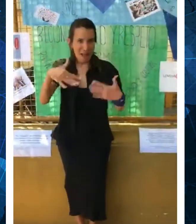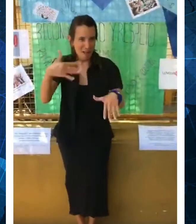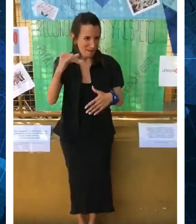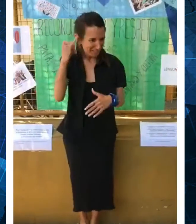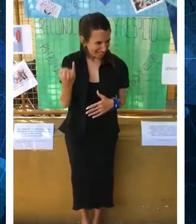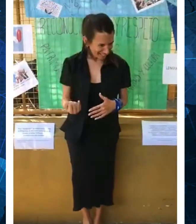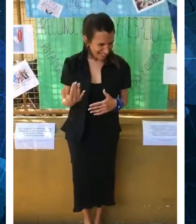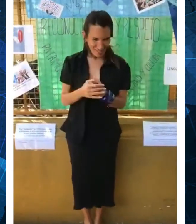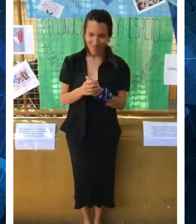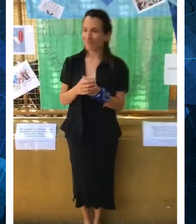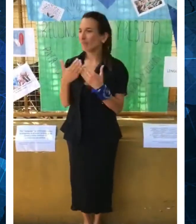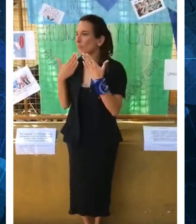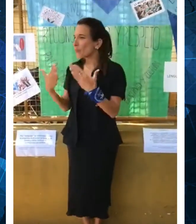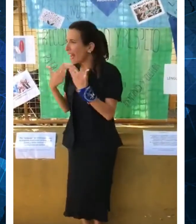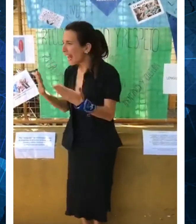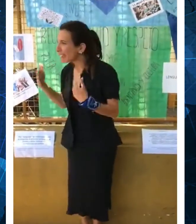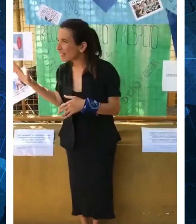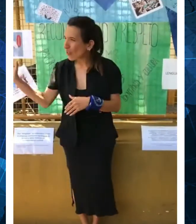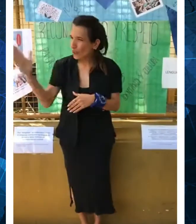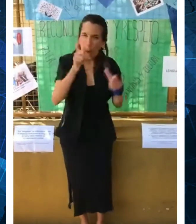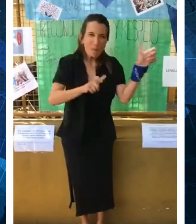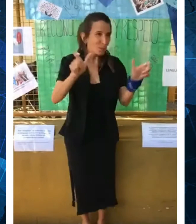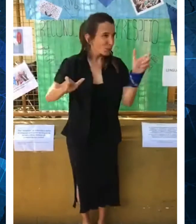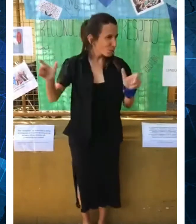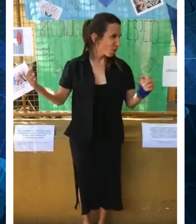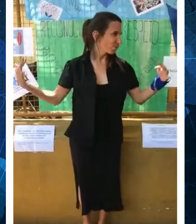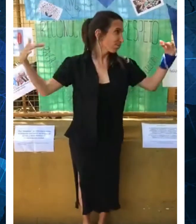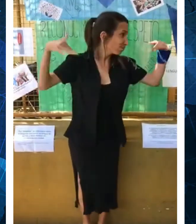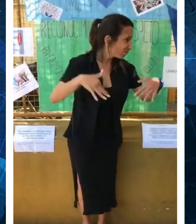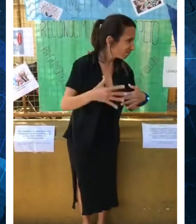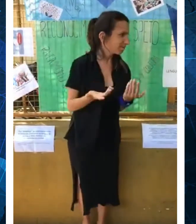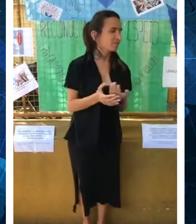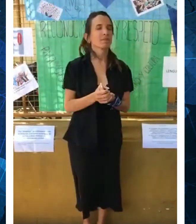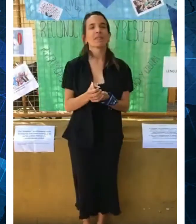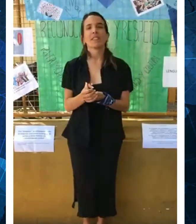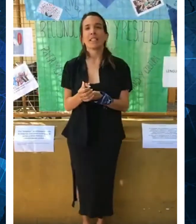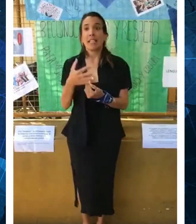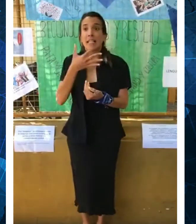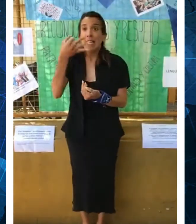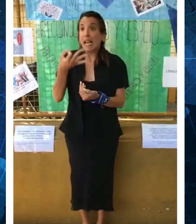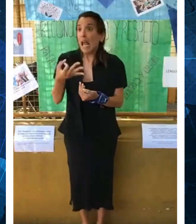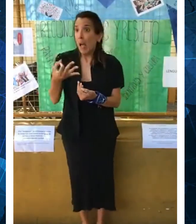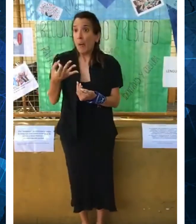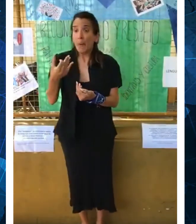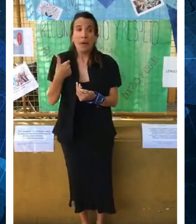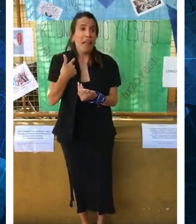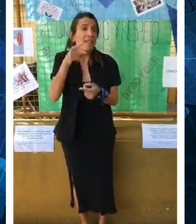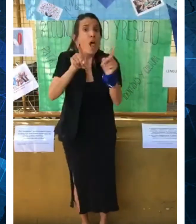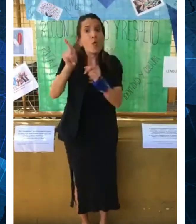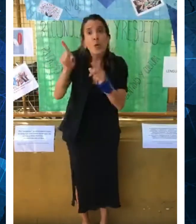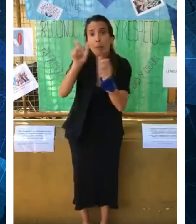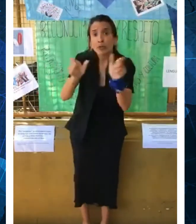emocionada por todo lo que dijiste, Cecilia. Les agradezco a todas las personas que se han